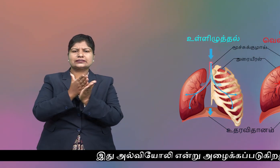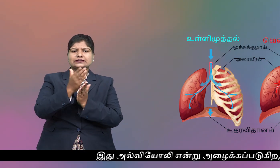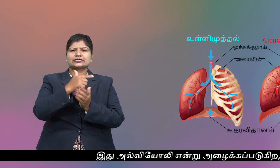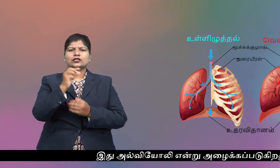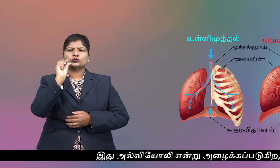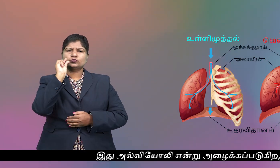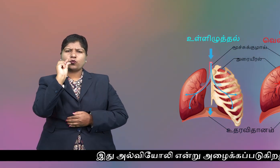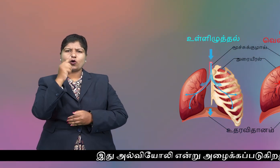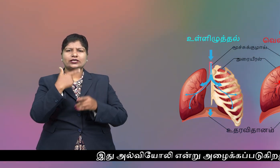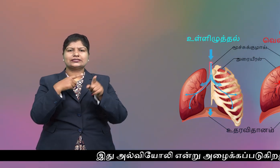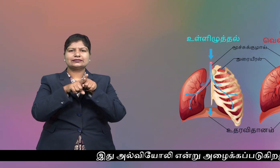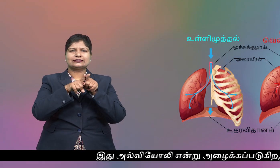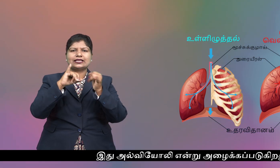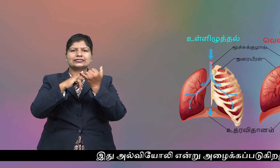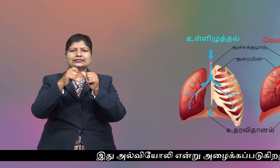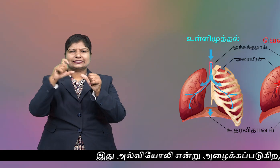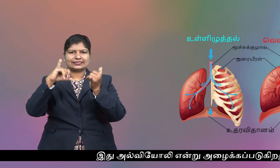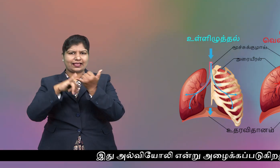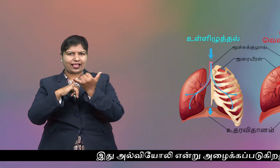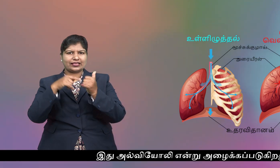இது அல்வியோலி என்று அழைக்கப்படுகிறது.